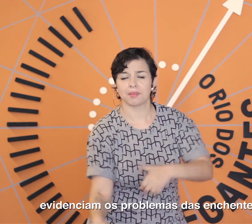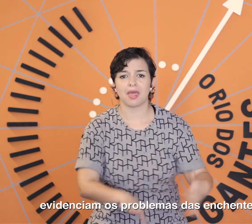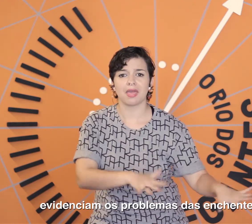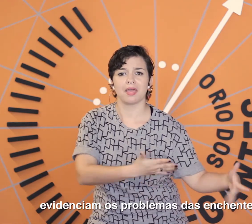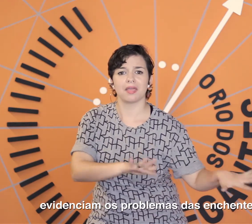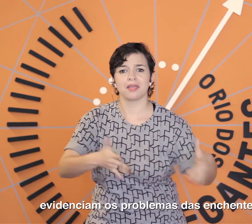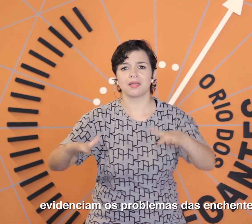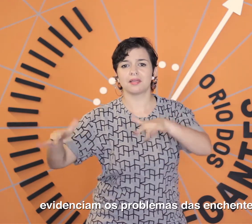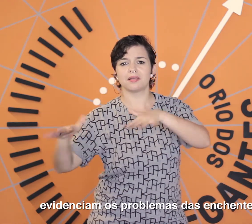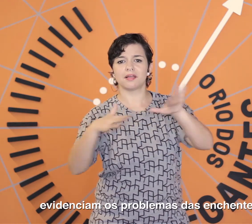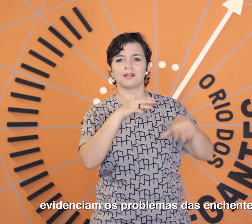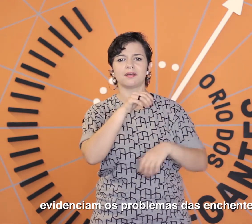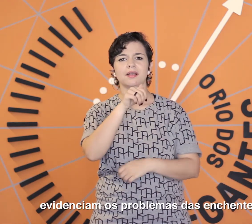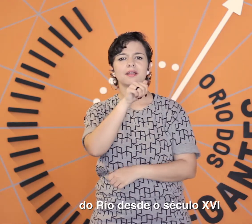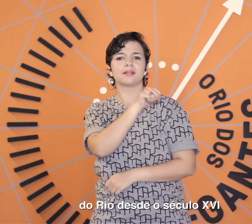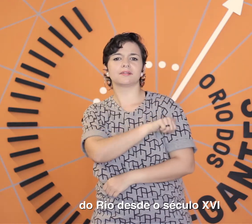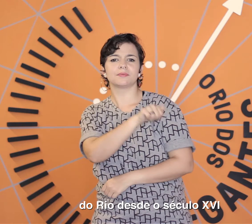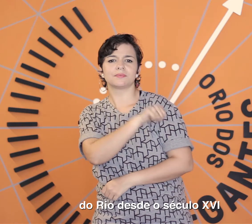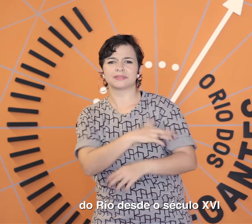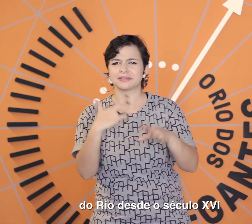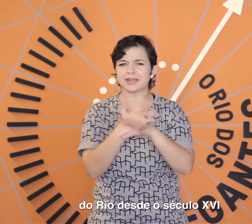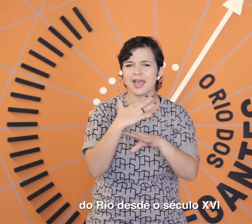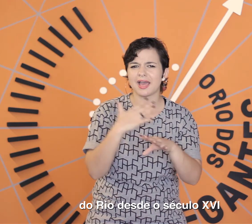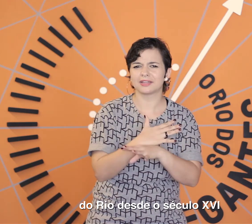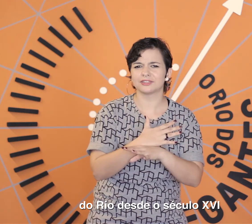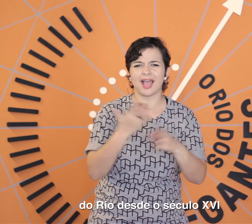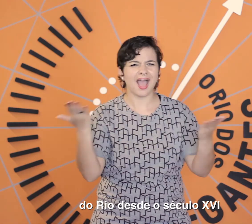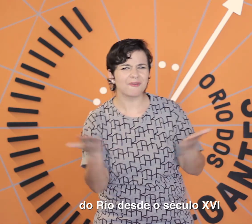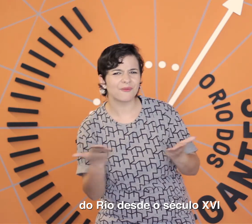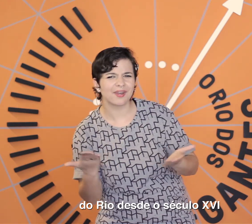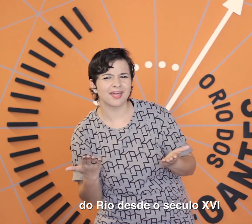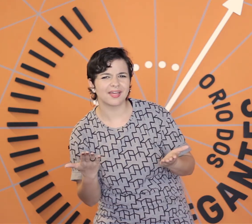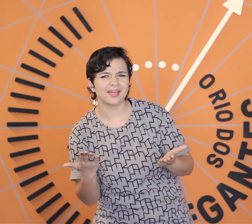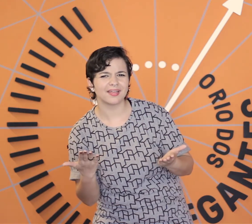Evidenciam os problemas das enchentes do rio desde o século XVI.